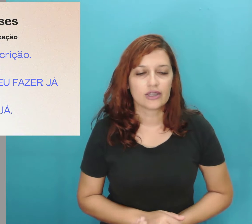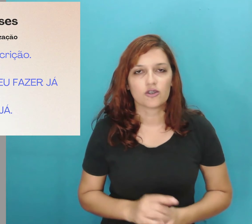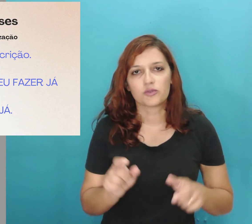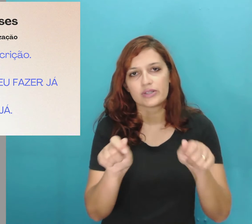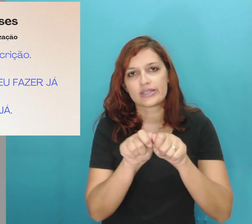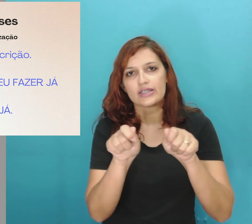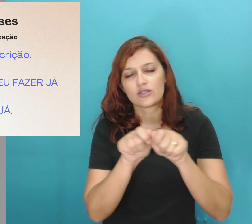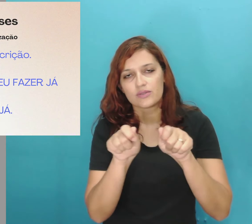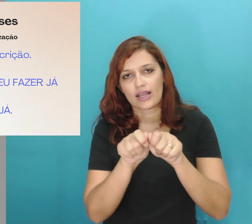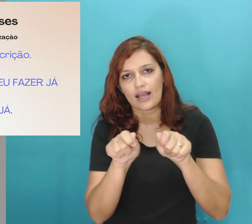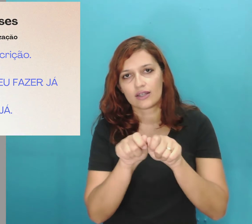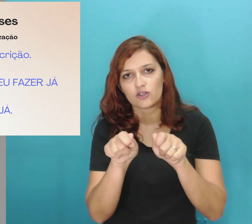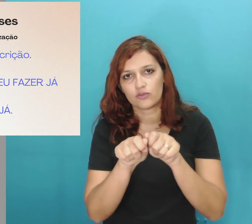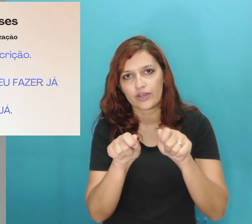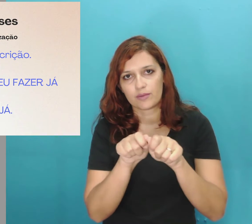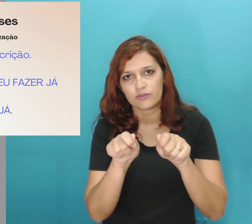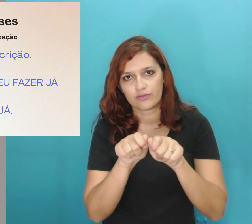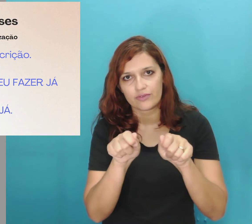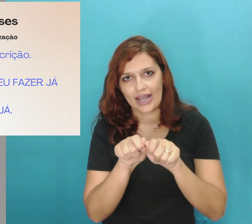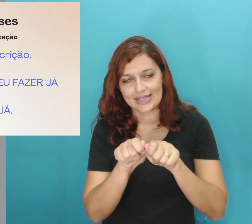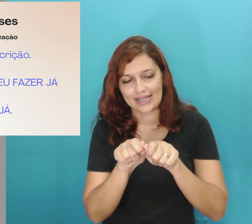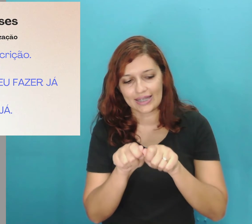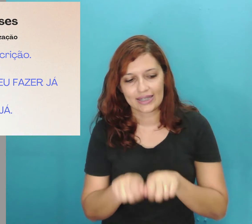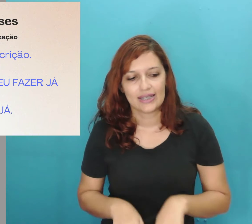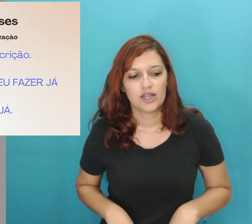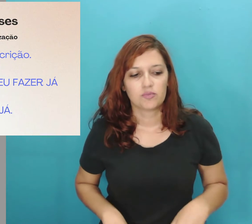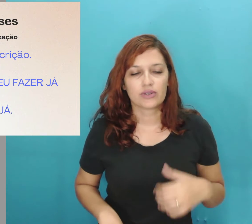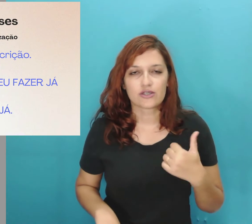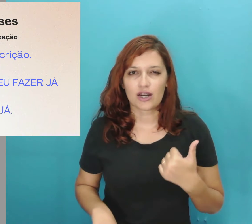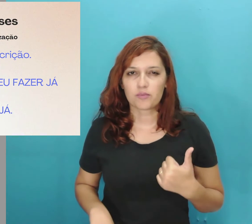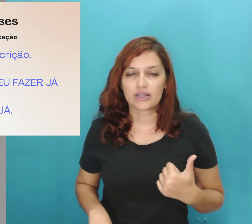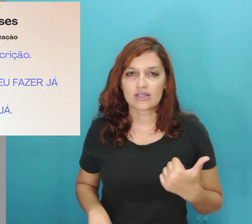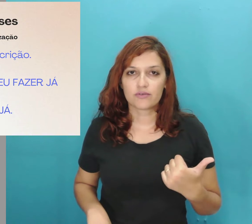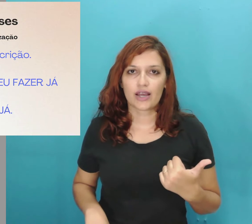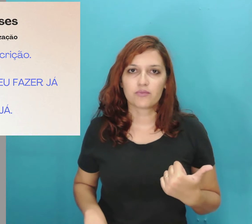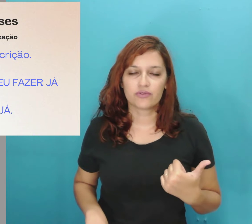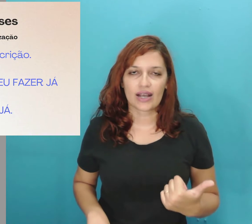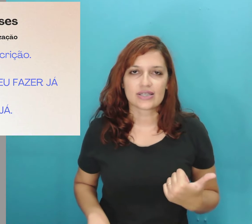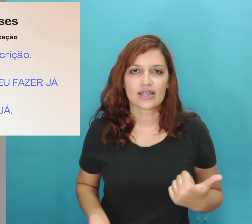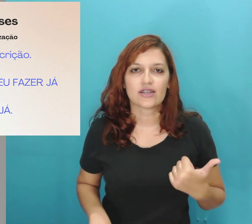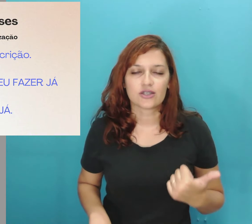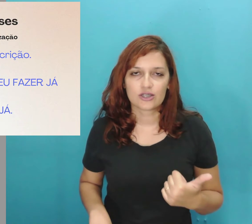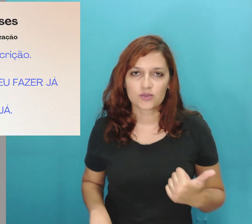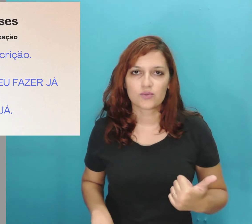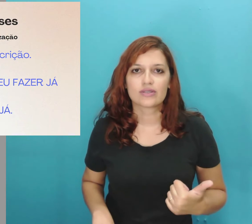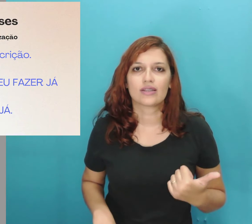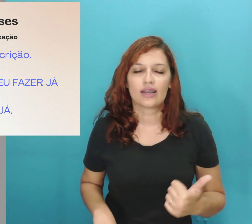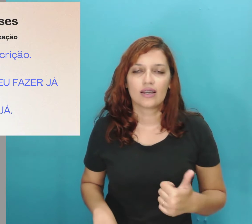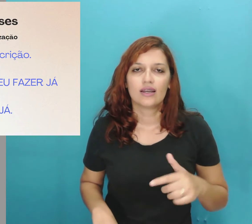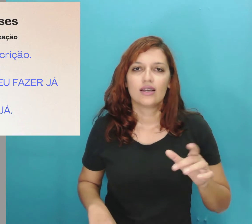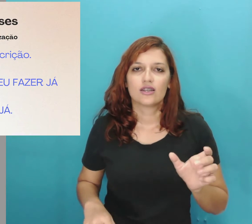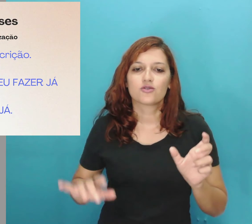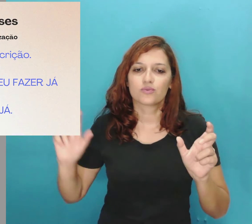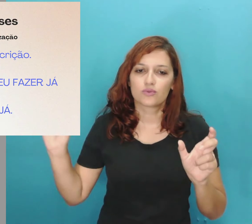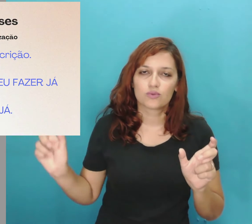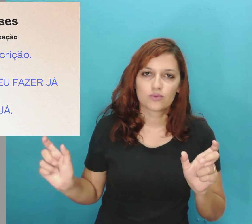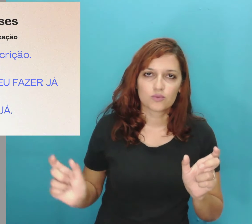eu não preciso usar o verbo fazer. Porque geralmente esse verbo fazer a gente usa, né, junto